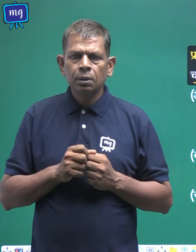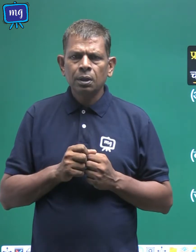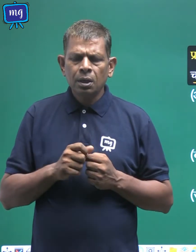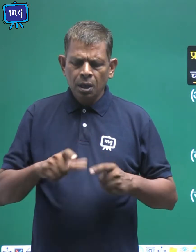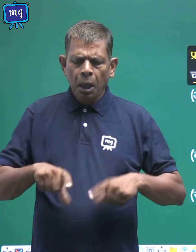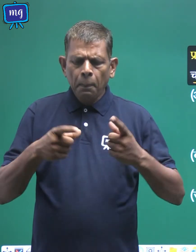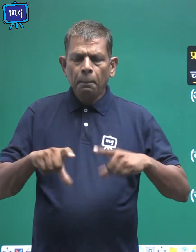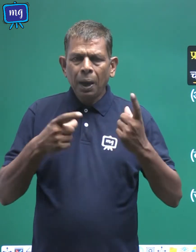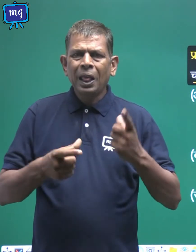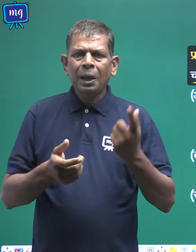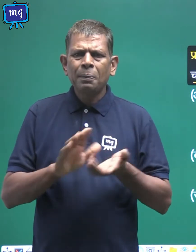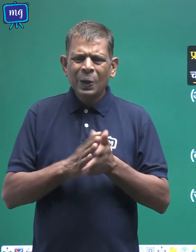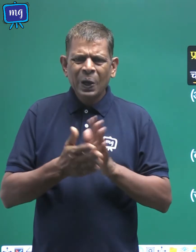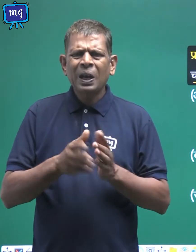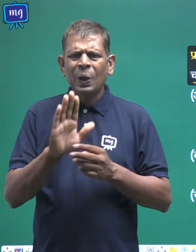पादप उत्पाद